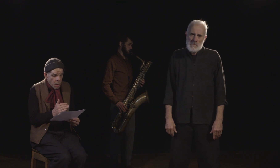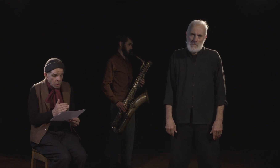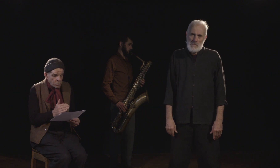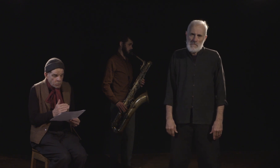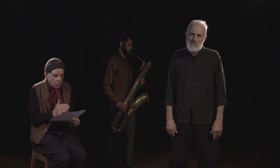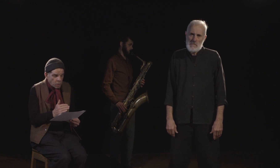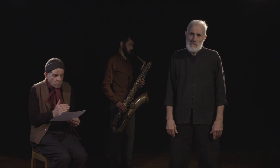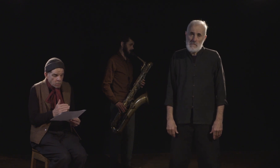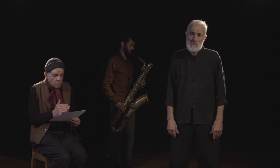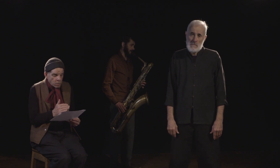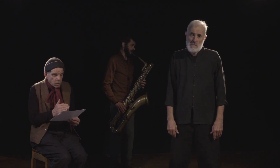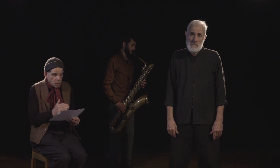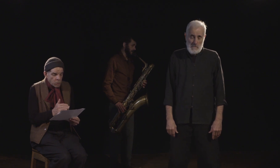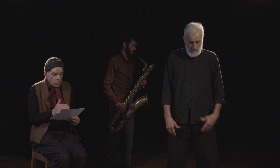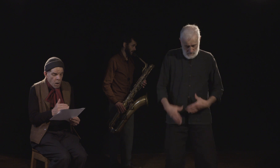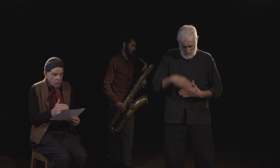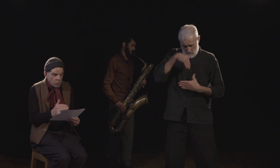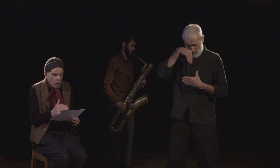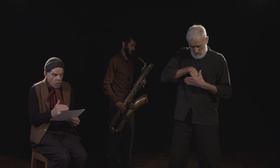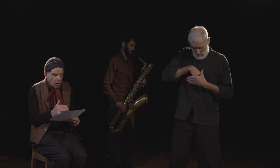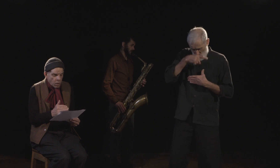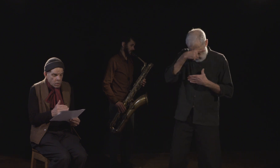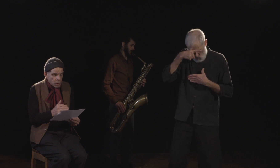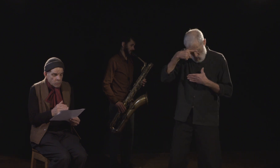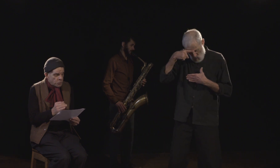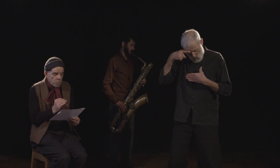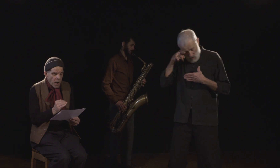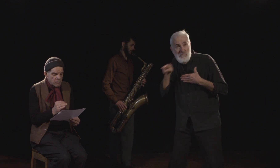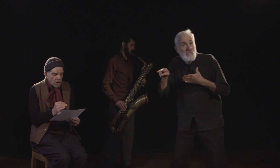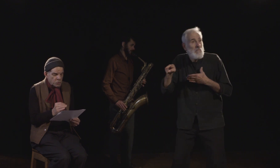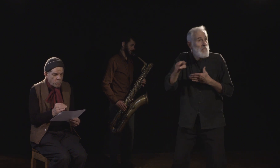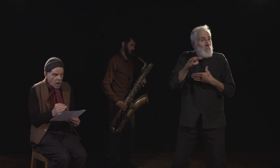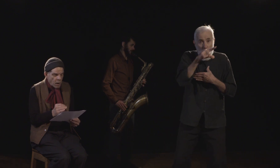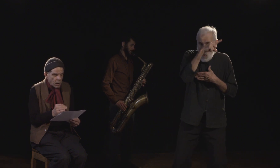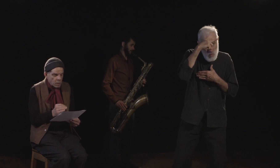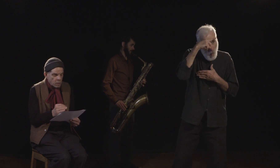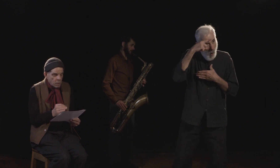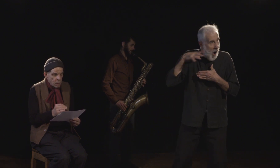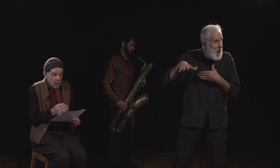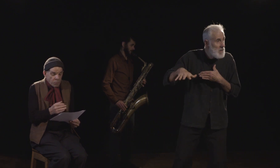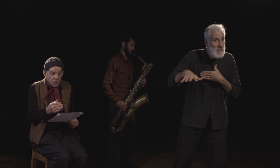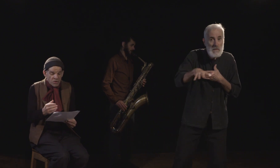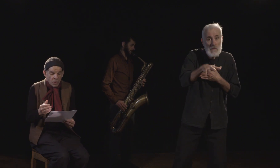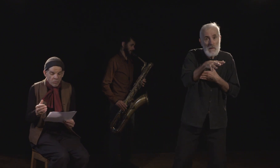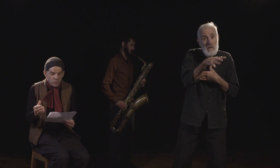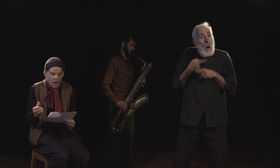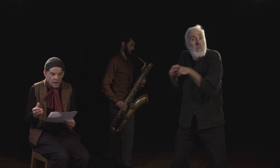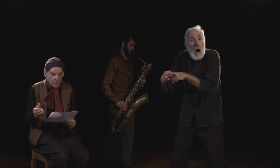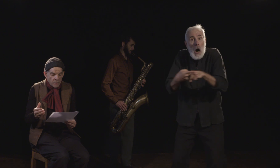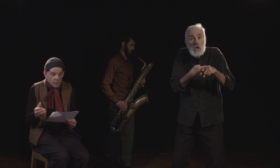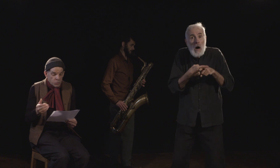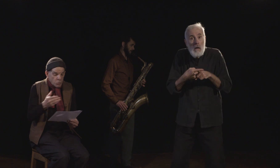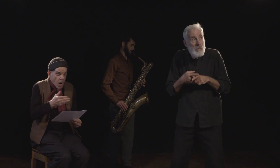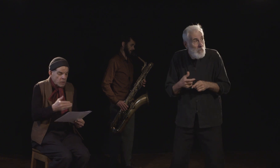Le noir dedans et le noir dehors ne se partagent pas. Et puis qui en